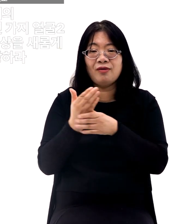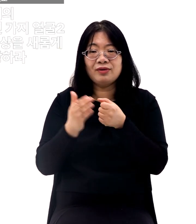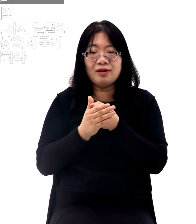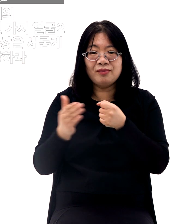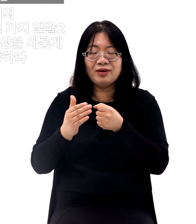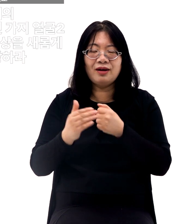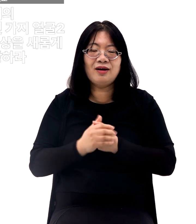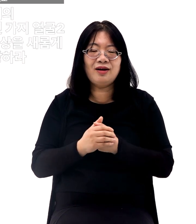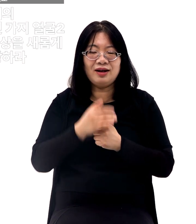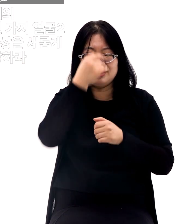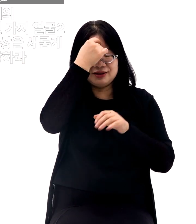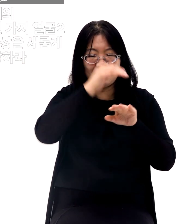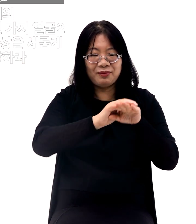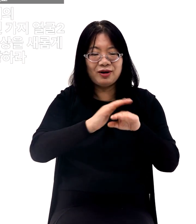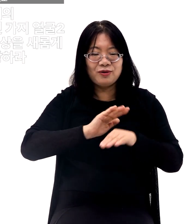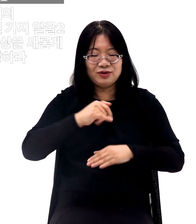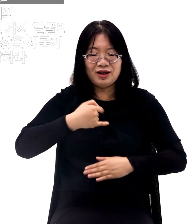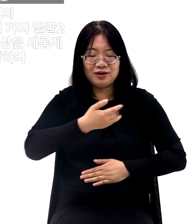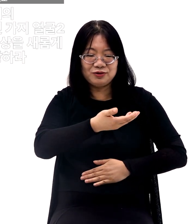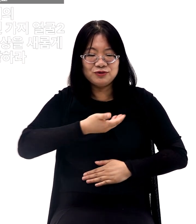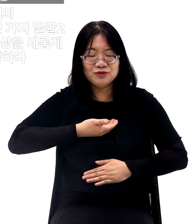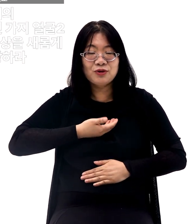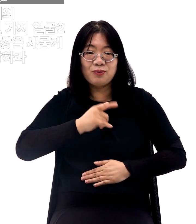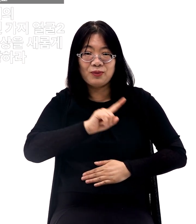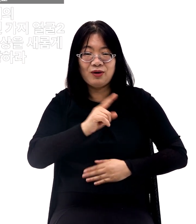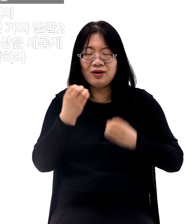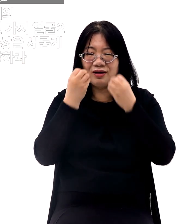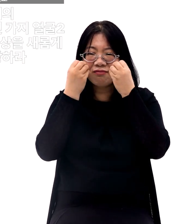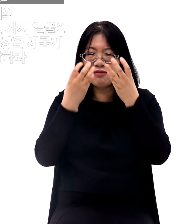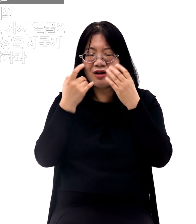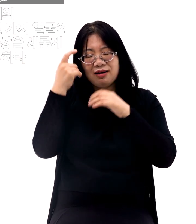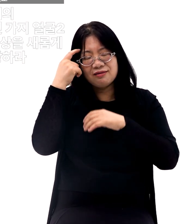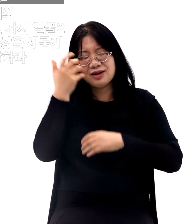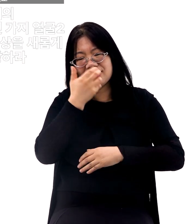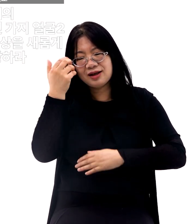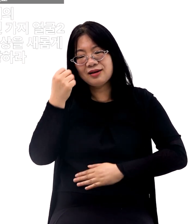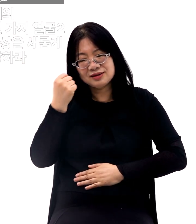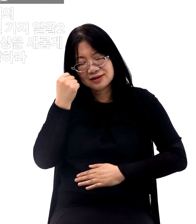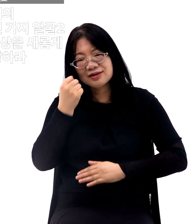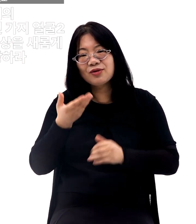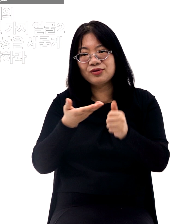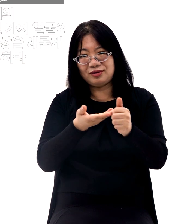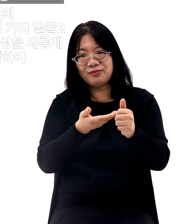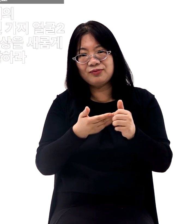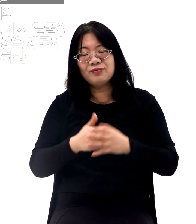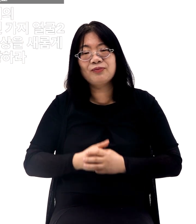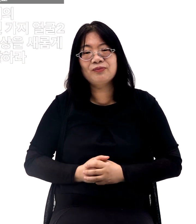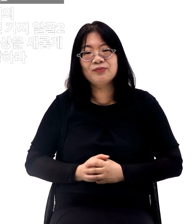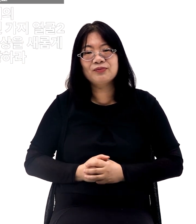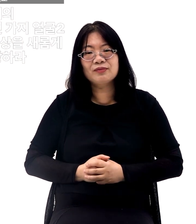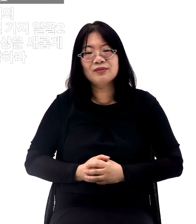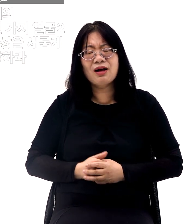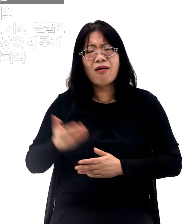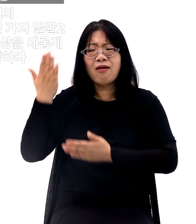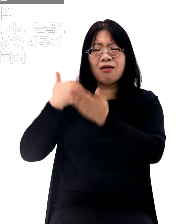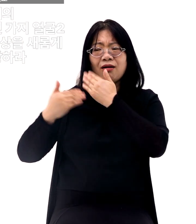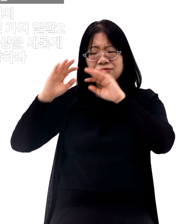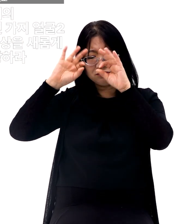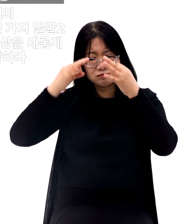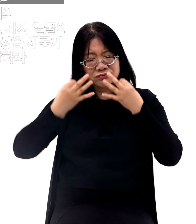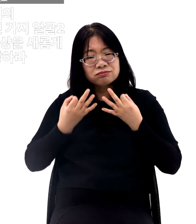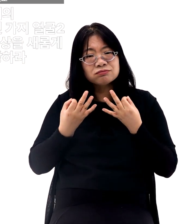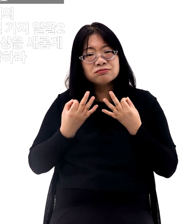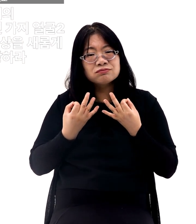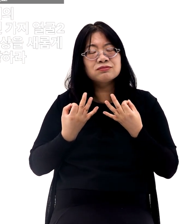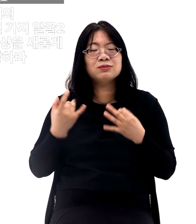우리에게 뭘 제공하냐면 새로운 상상력을 제공합니다. 과거를 돌아보면요,